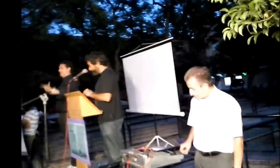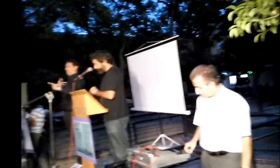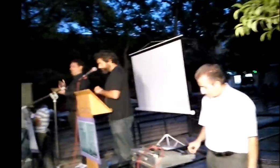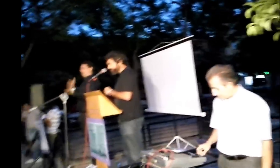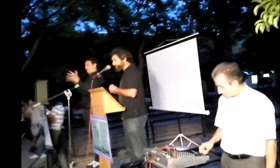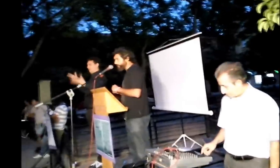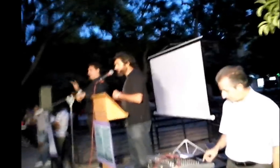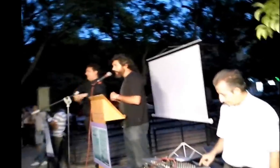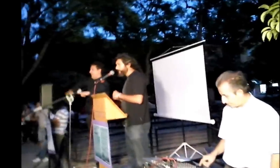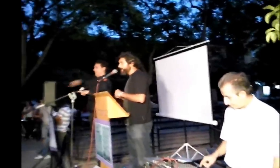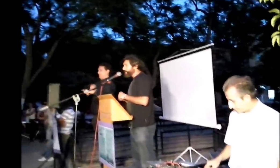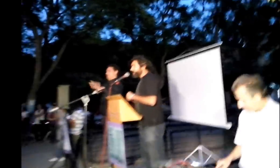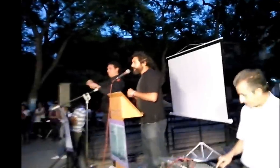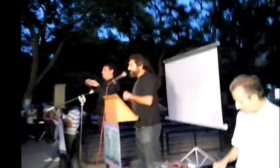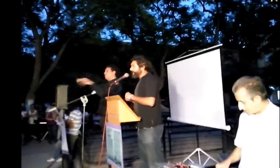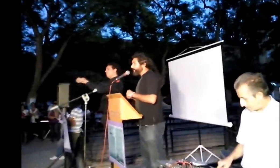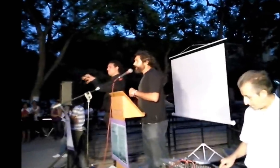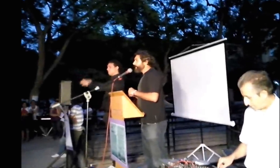plazas.